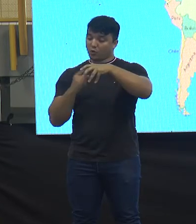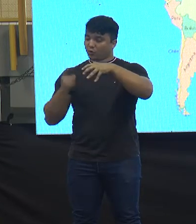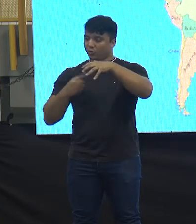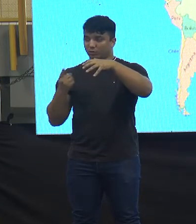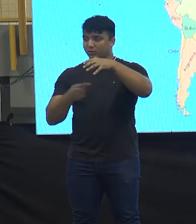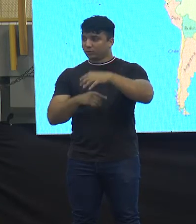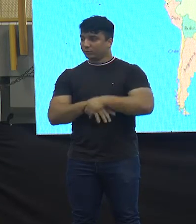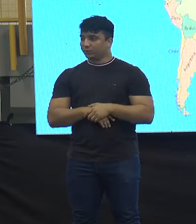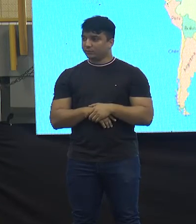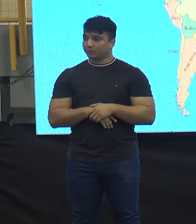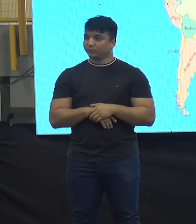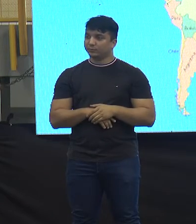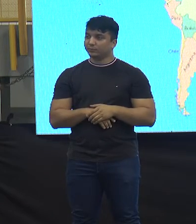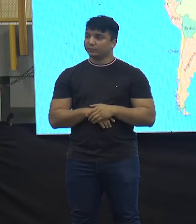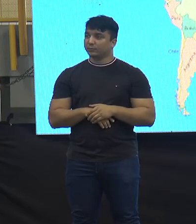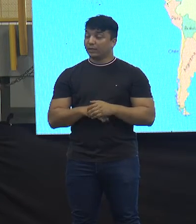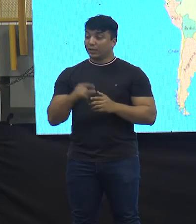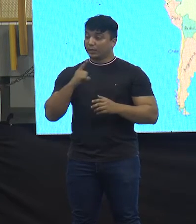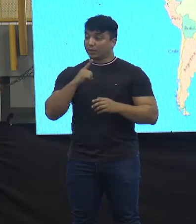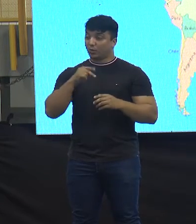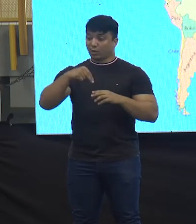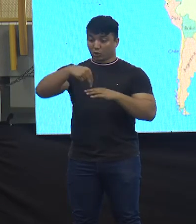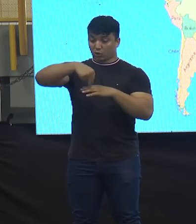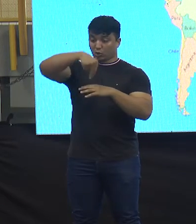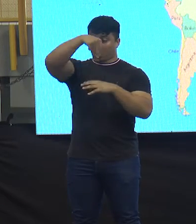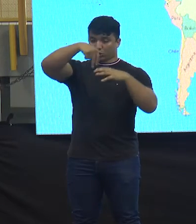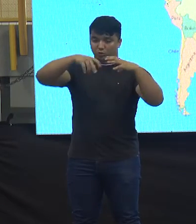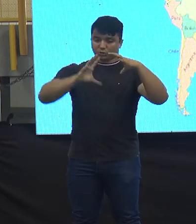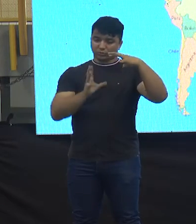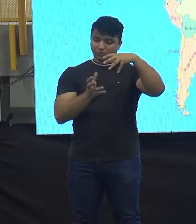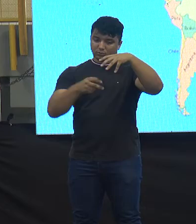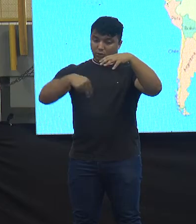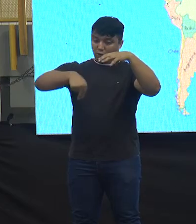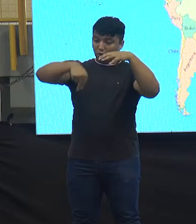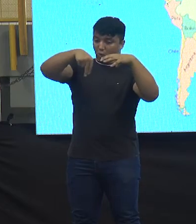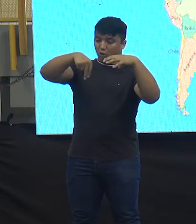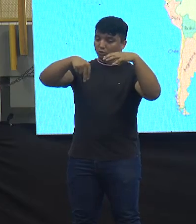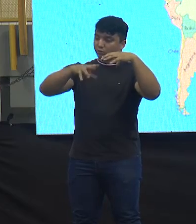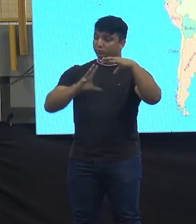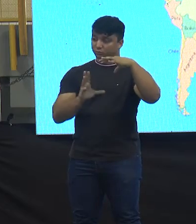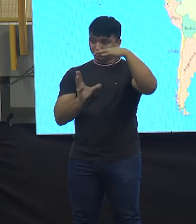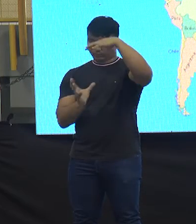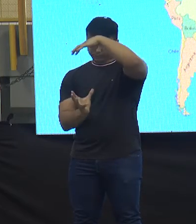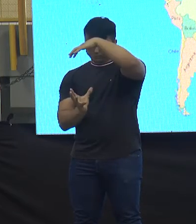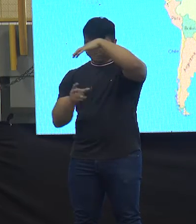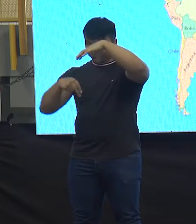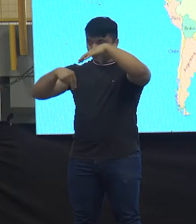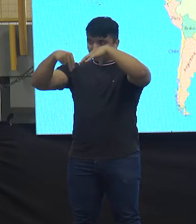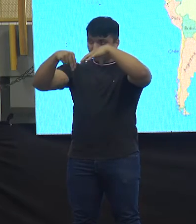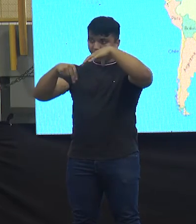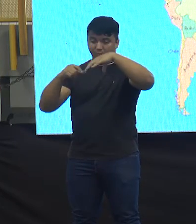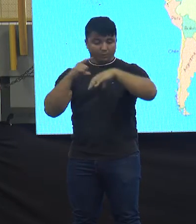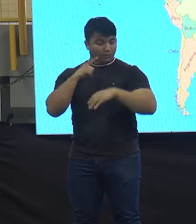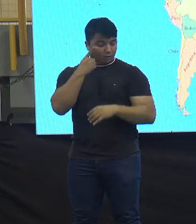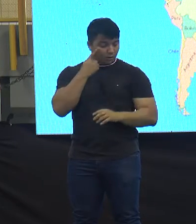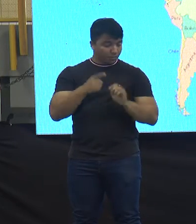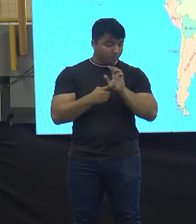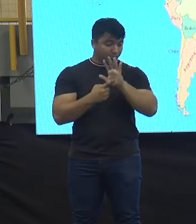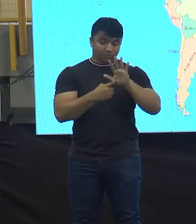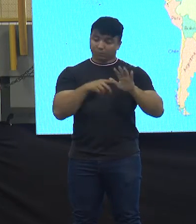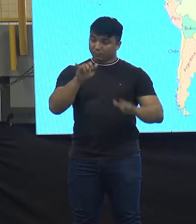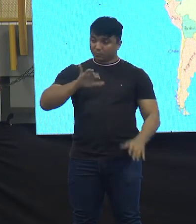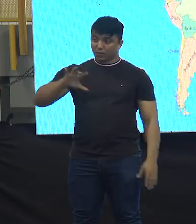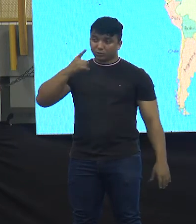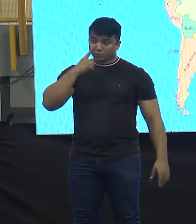Observa outra coisa também. O hemisfério norte, primeira coisa, essa ilustração que aparece aí para vocês é apenas